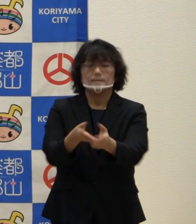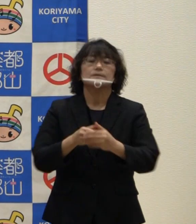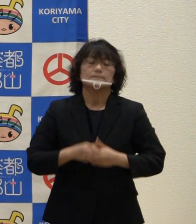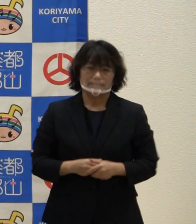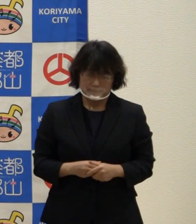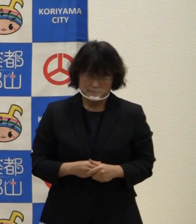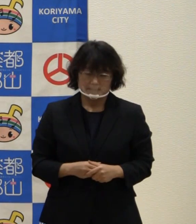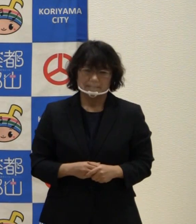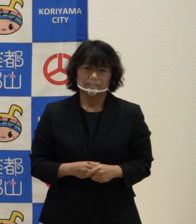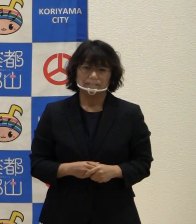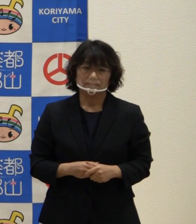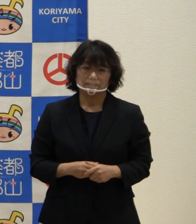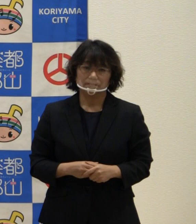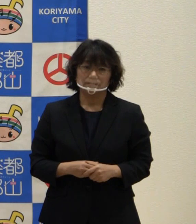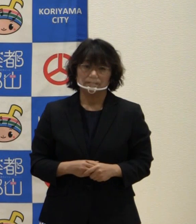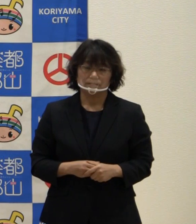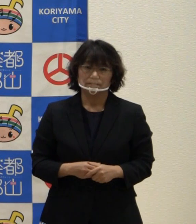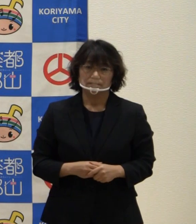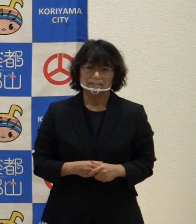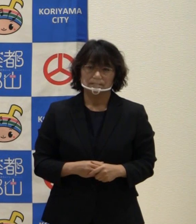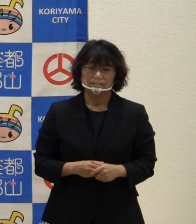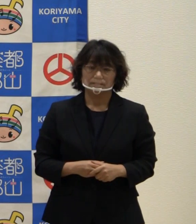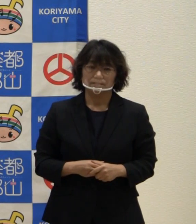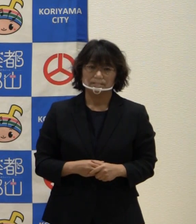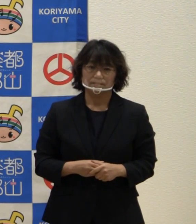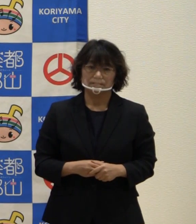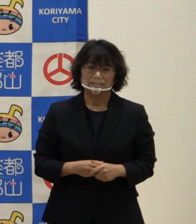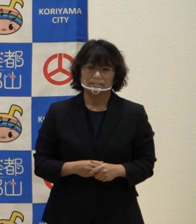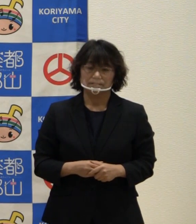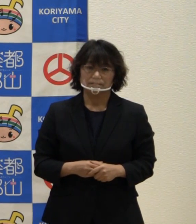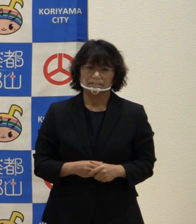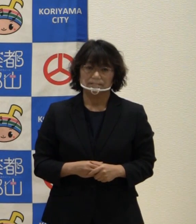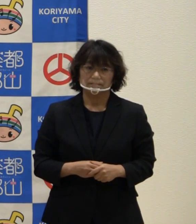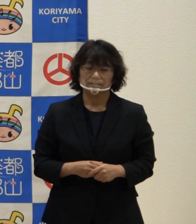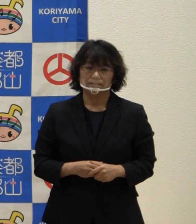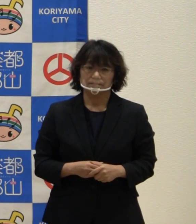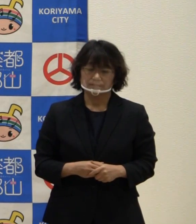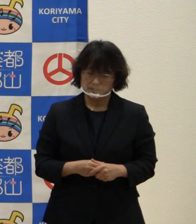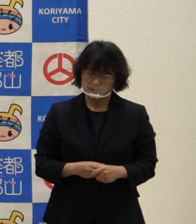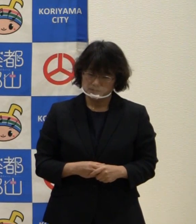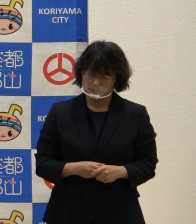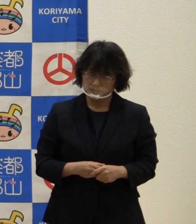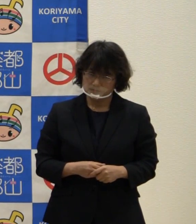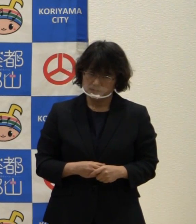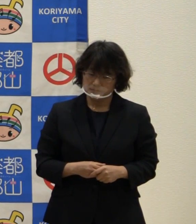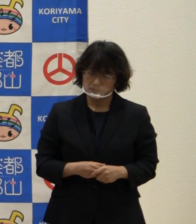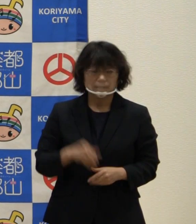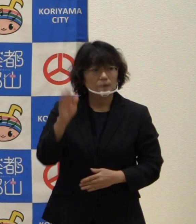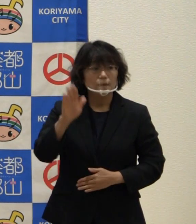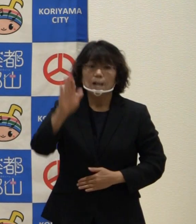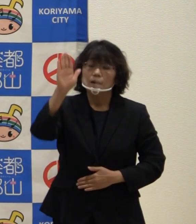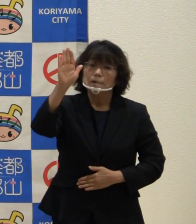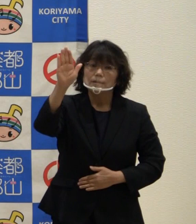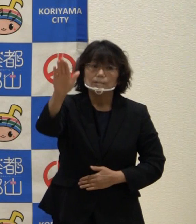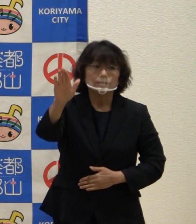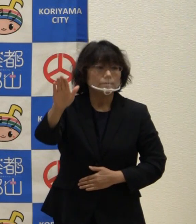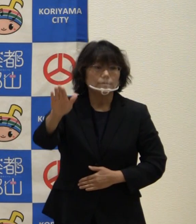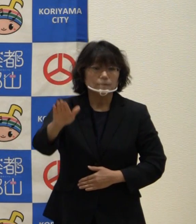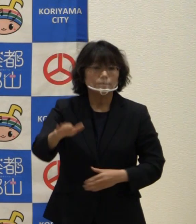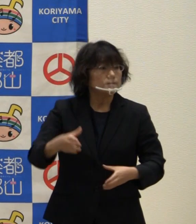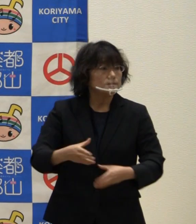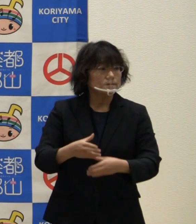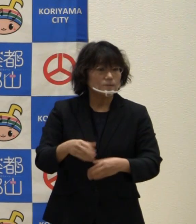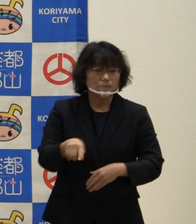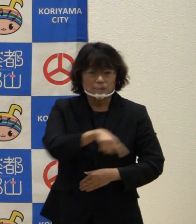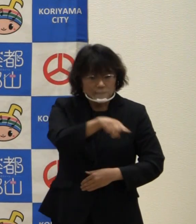。ここでの説明は一部とさせていただきますが、後ほど全貌を見ていただければと